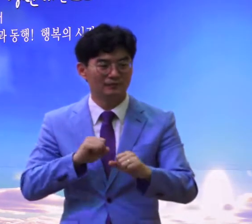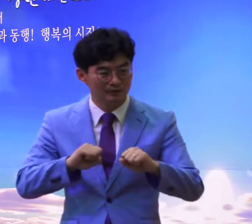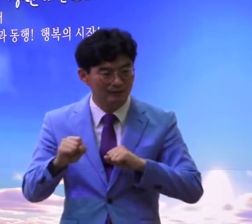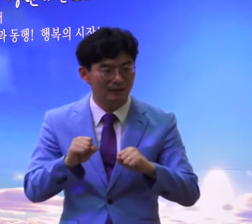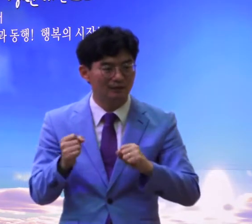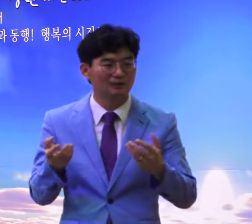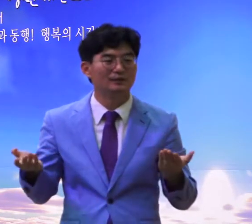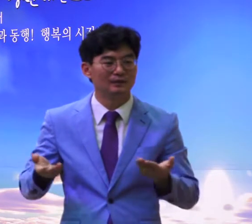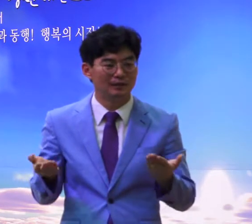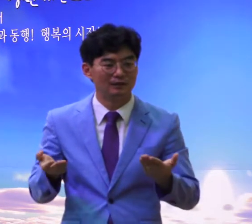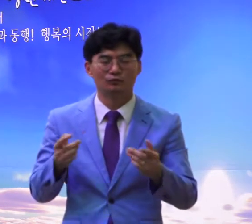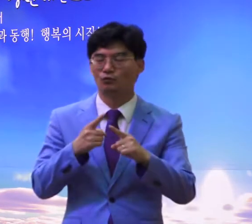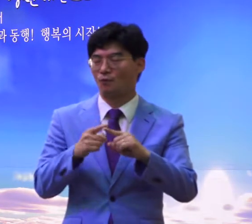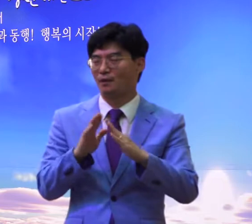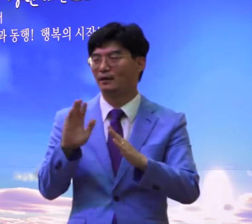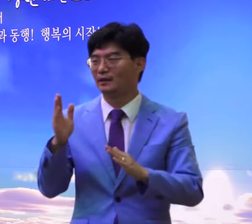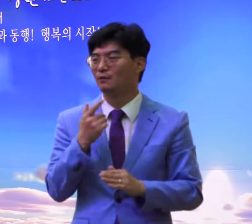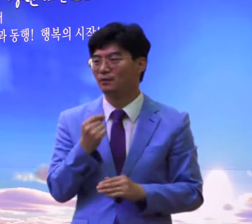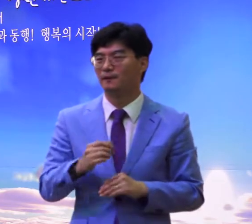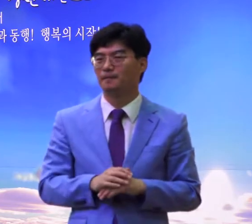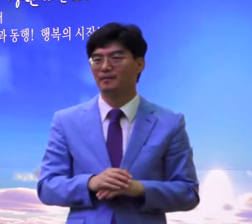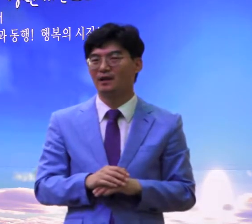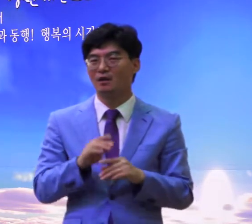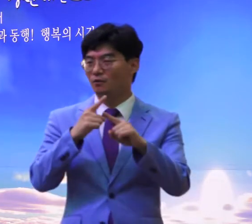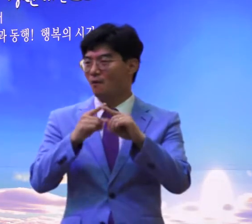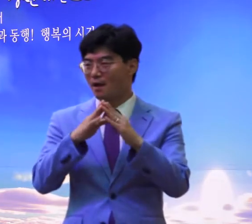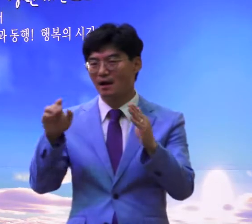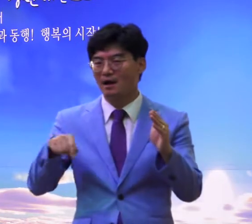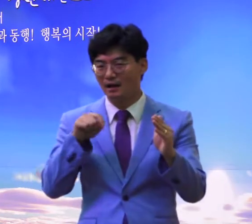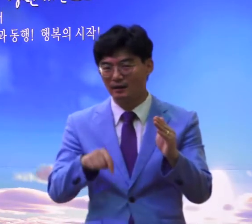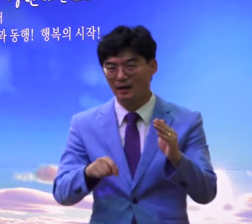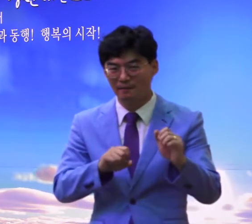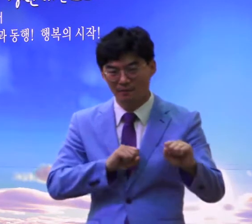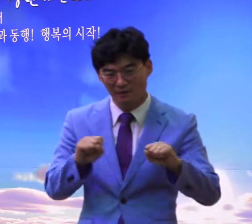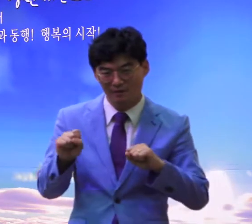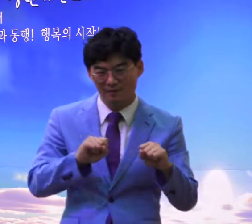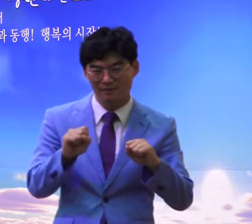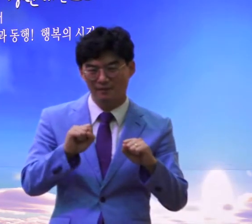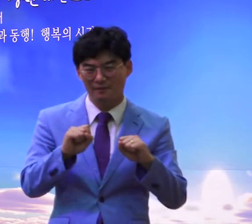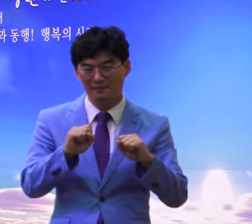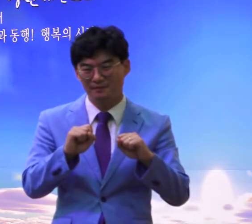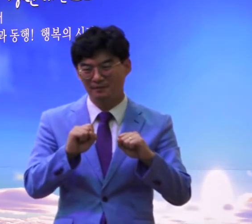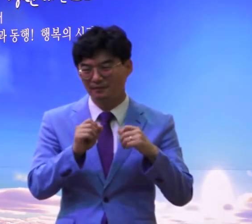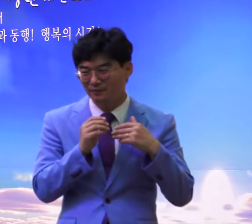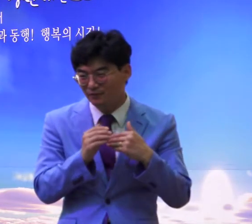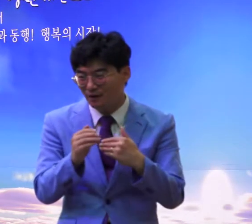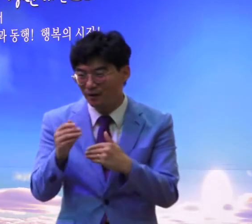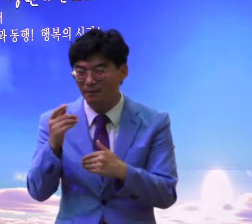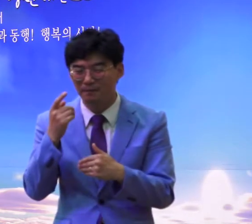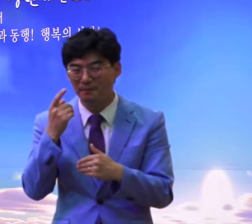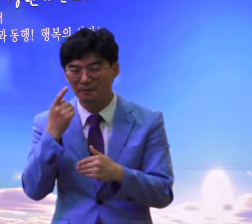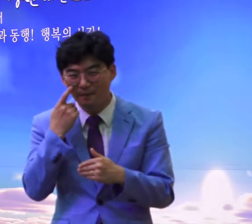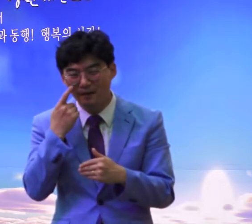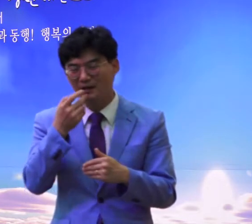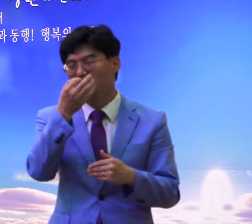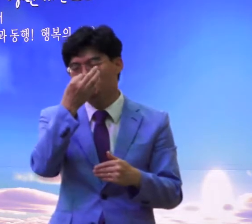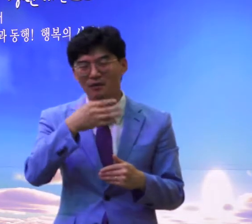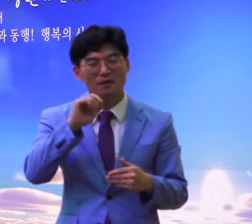이런 신앙의 여정을 걸어가려면, 교회가 이런 교회 역사를 써가려면 정말 많은 몸부림을 쳐야 할 것입니다. 그런